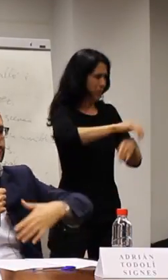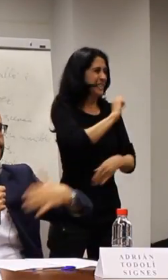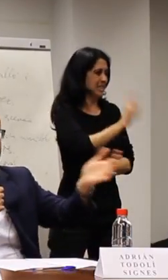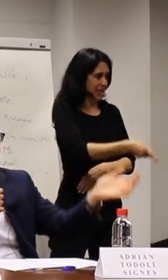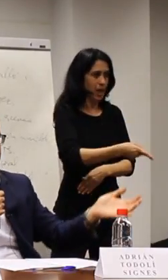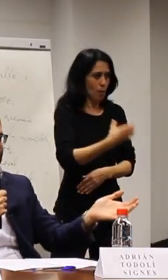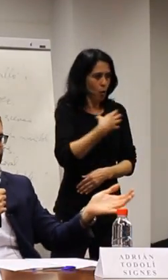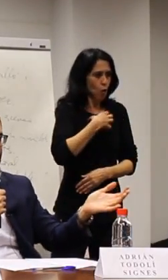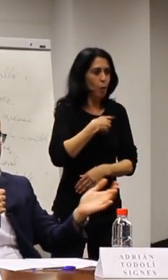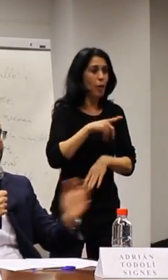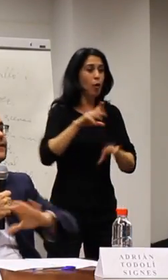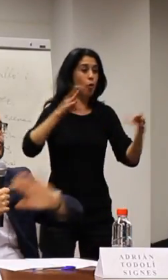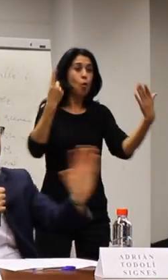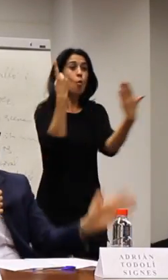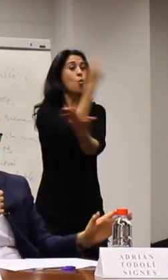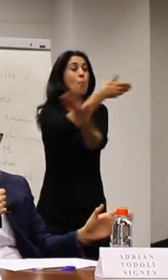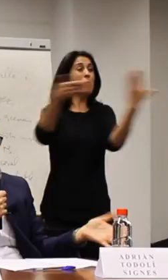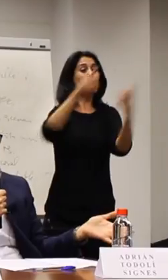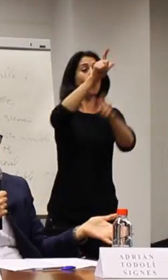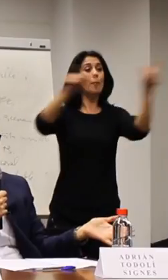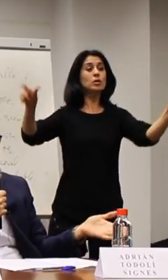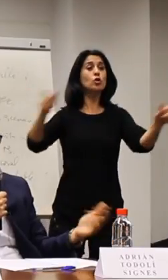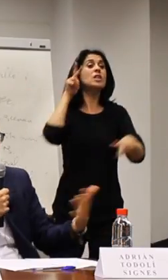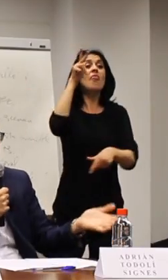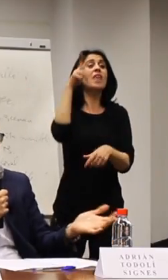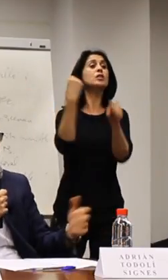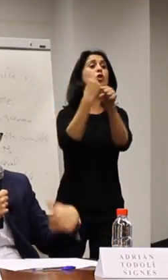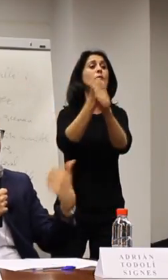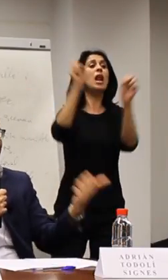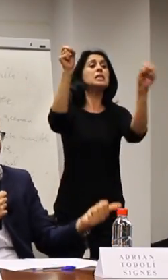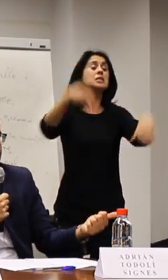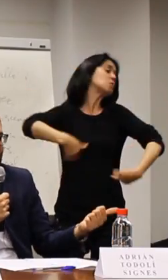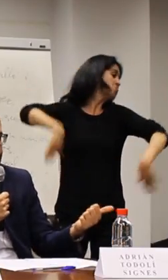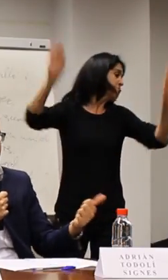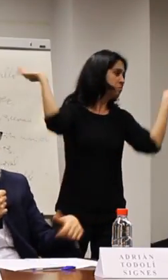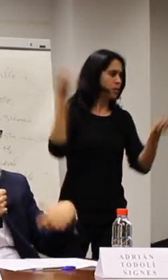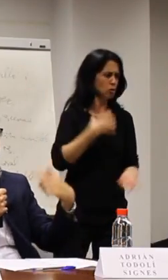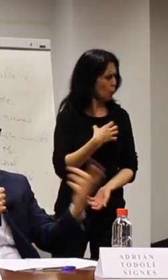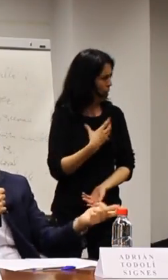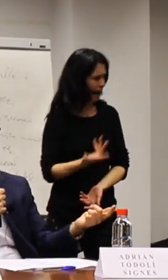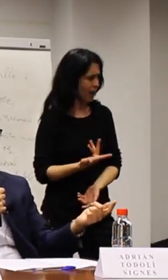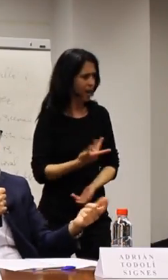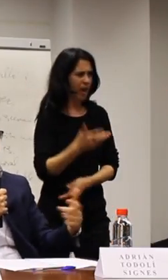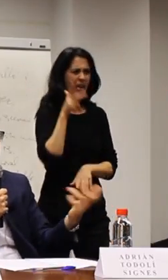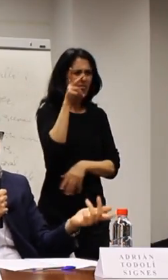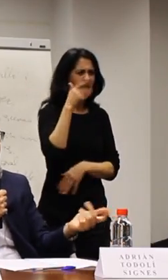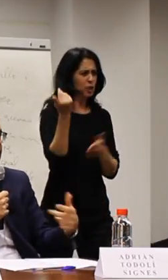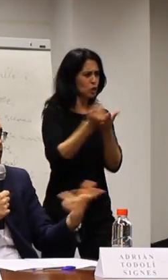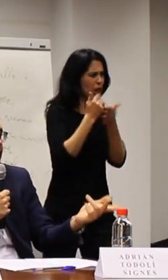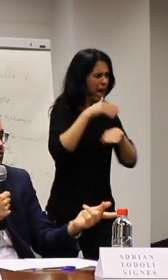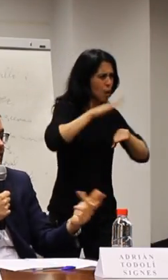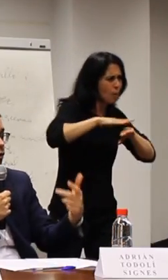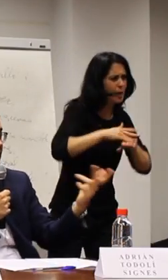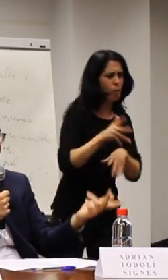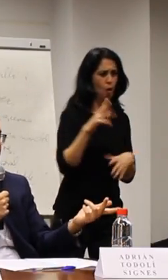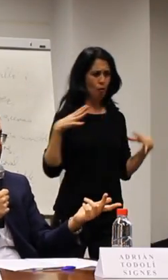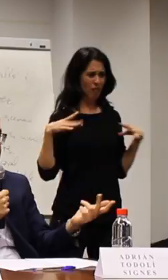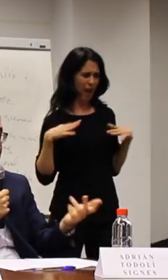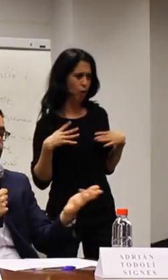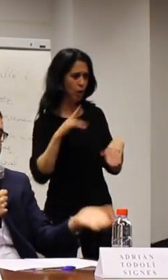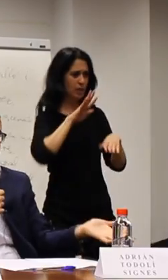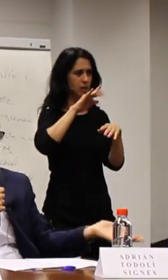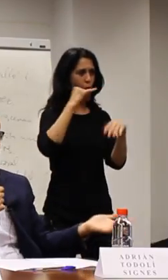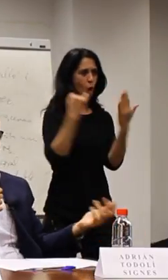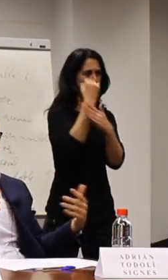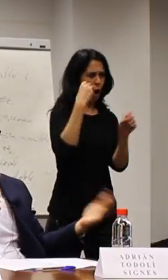ese millón de personas sin ningún tipo de derecho laboral. Eso no tiene ningún sentido. Que no tengan derecho a salario mínimo, que no tengan derecho a vacaciones, que no tengan derecho a una jornada